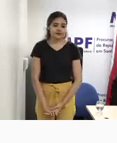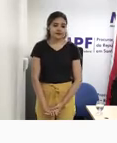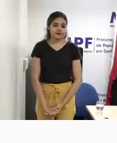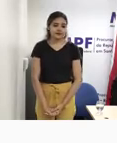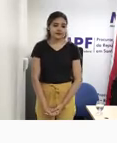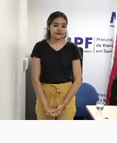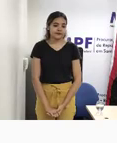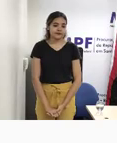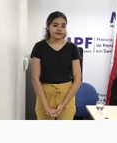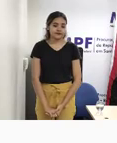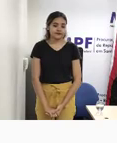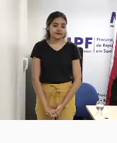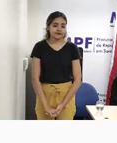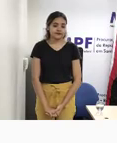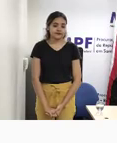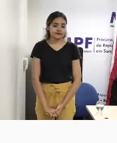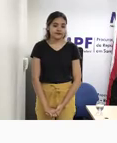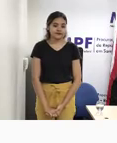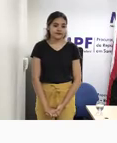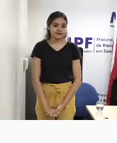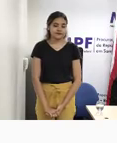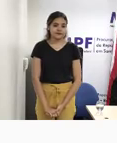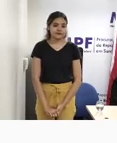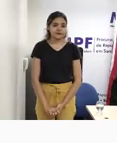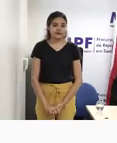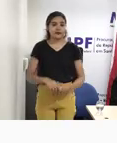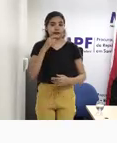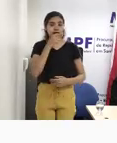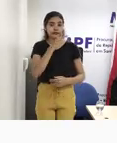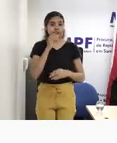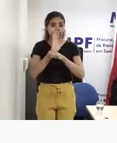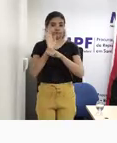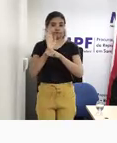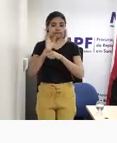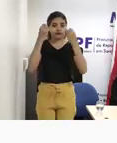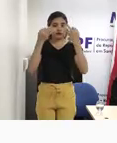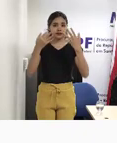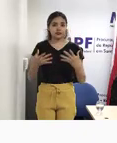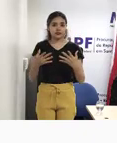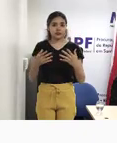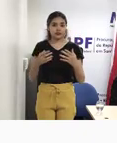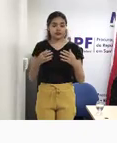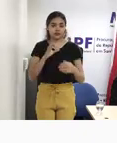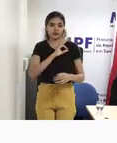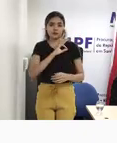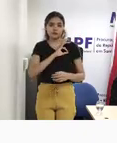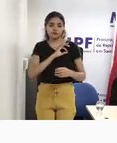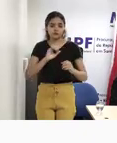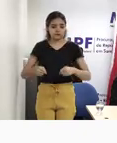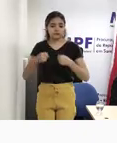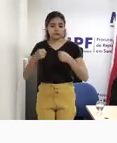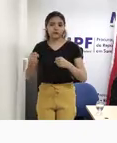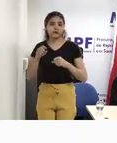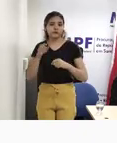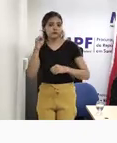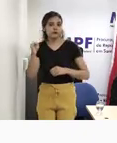a gente vai tentar passar para vocês aqui uma das grandes operações que foram realizadas em 24 estados e no distrito federal ou seja quase todo